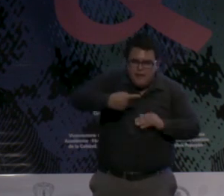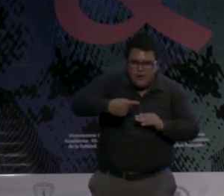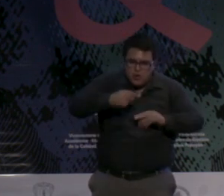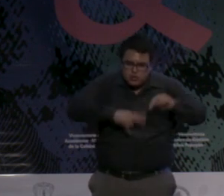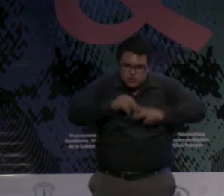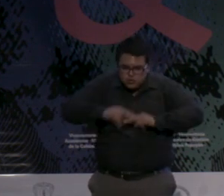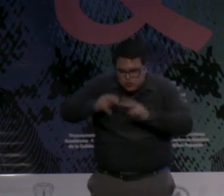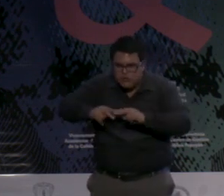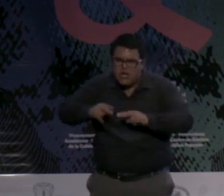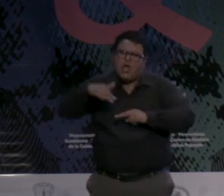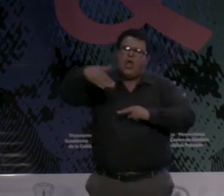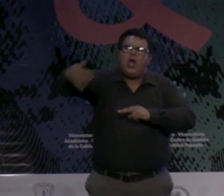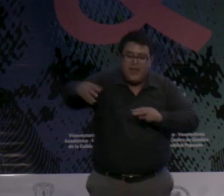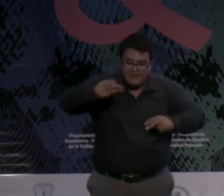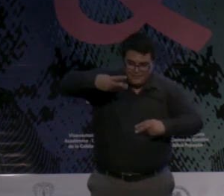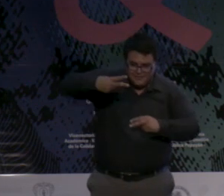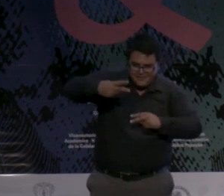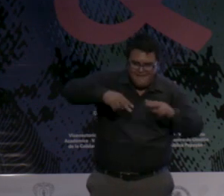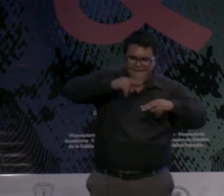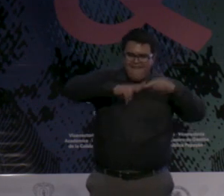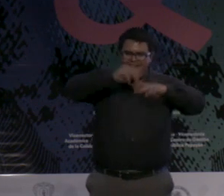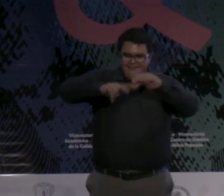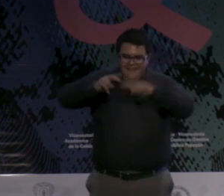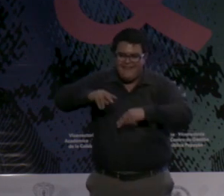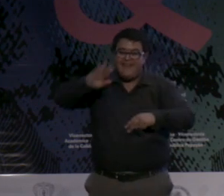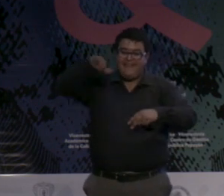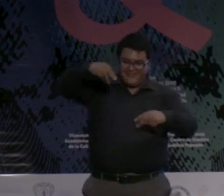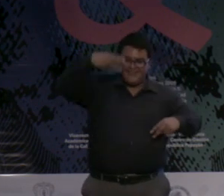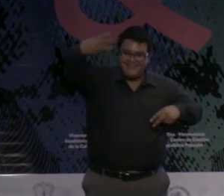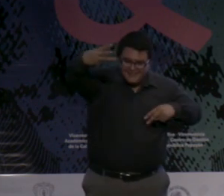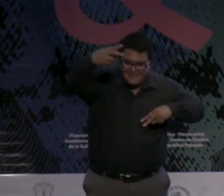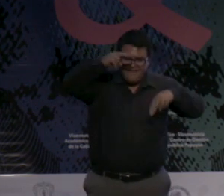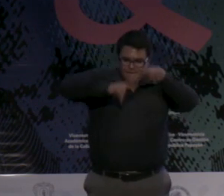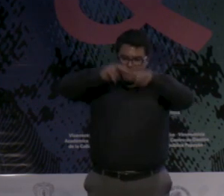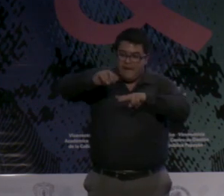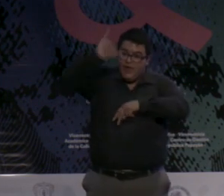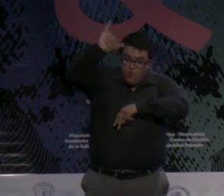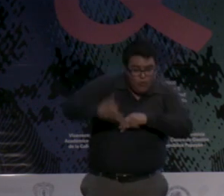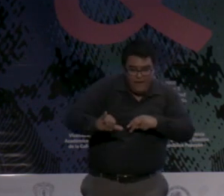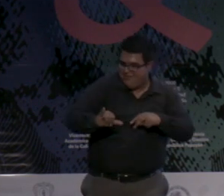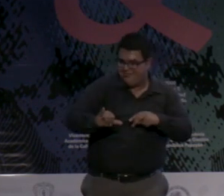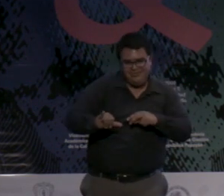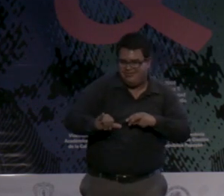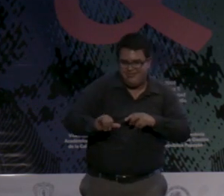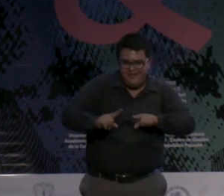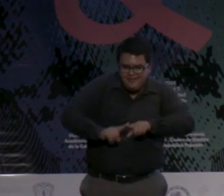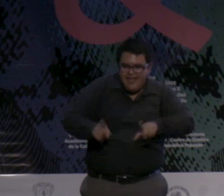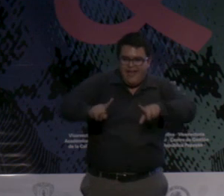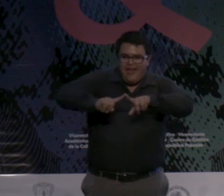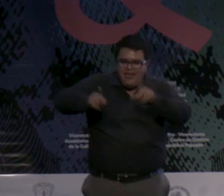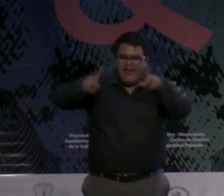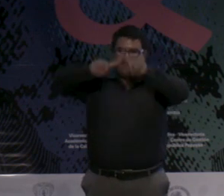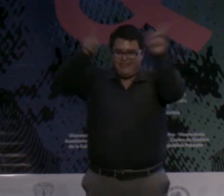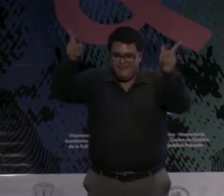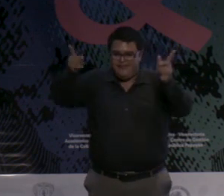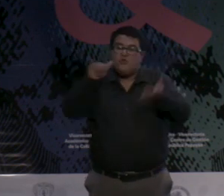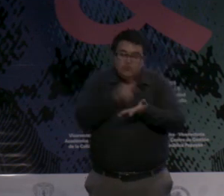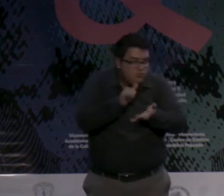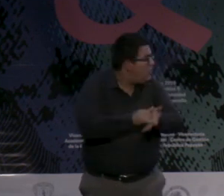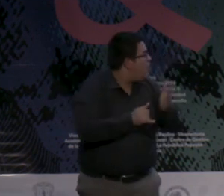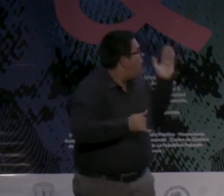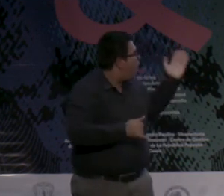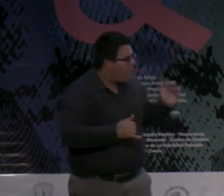materiales y las diferentes técnicas de las diferentes épocas que se fueron dando, como una especie de sedimento de tiempo, así que expresan también como una especie de